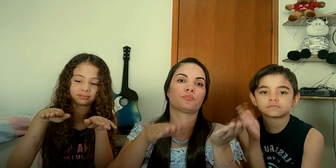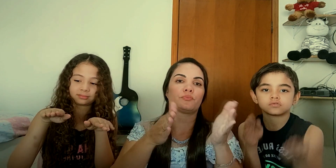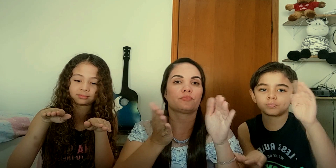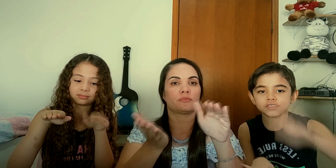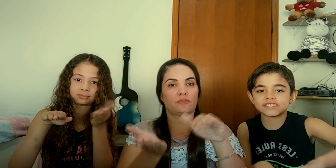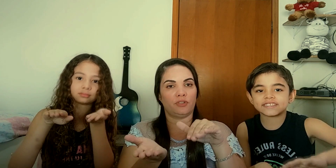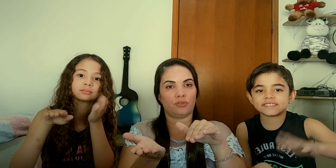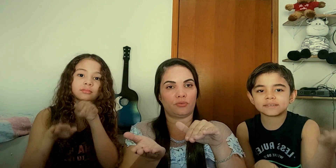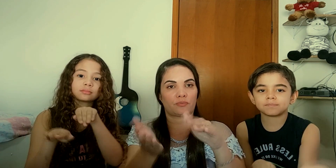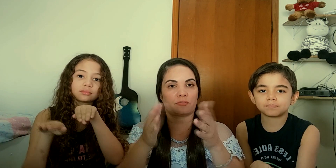Tirou.